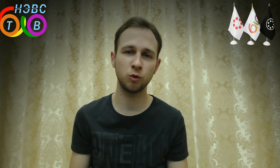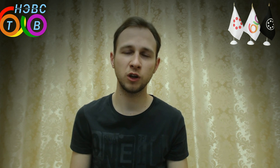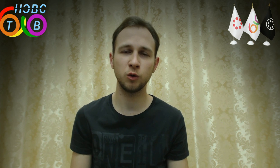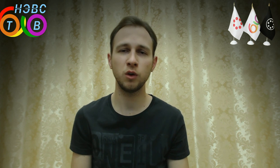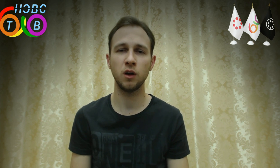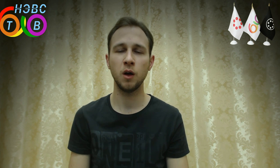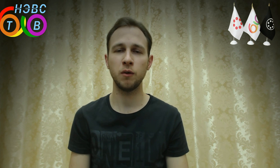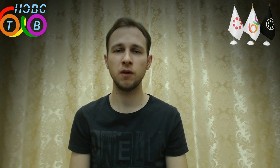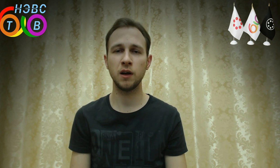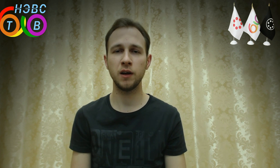уже оттуда привлекает